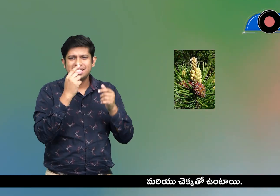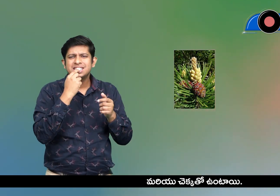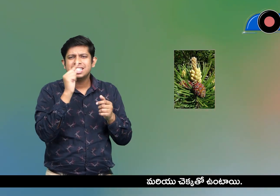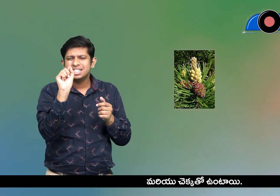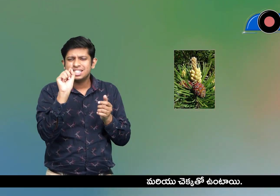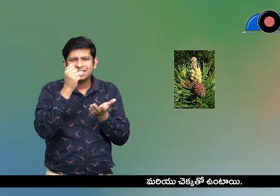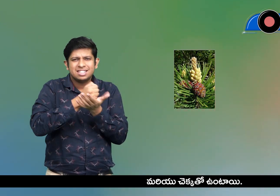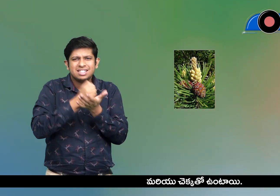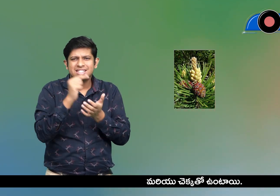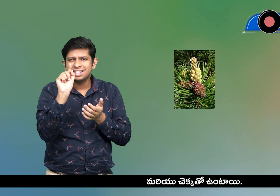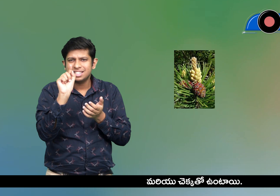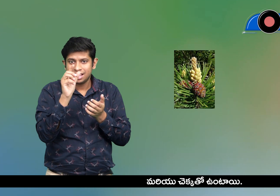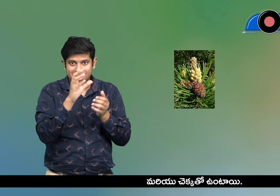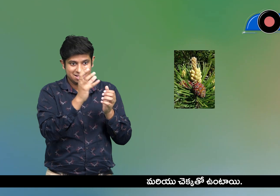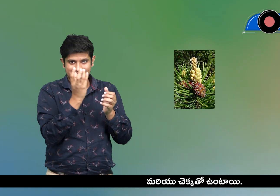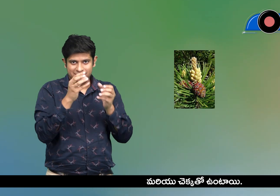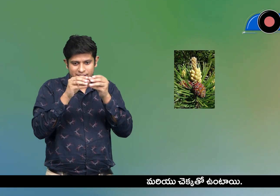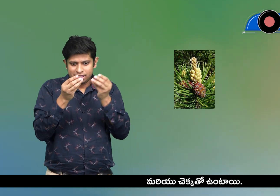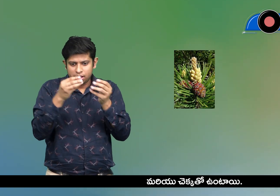మరియు చెక్కతో ఉంటాయి.